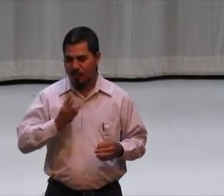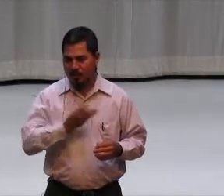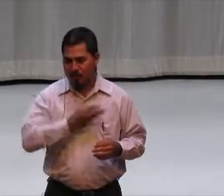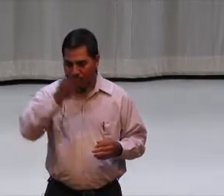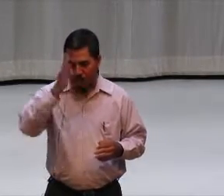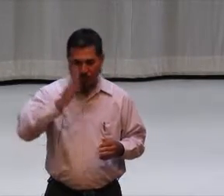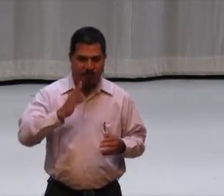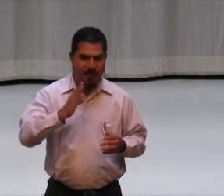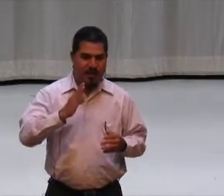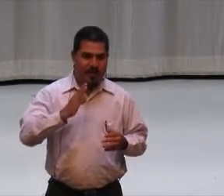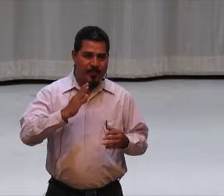nuestro Dios